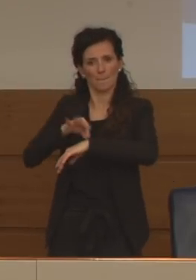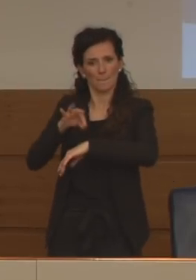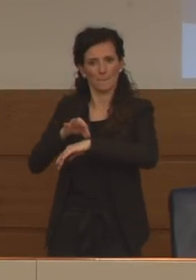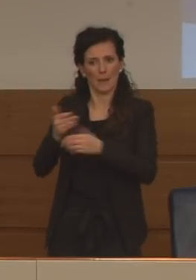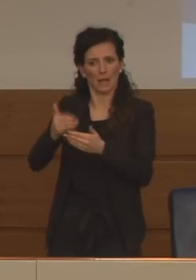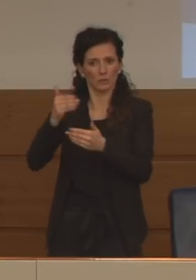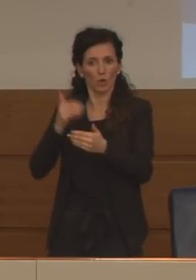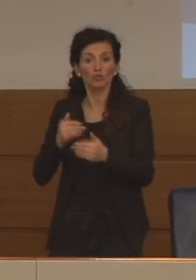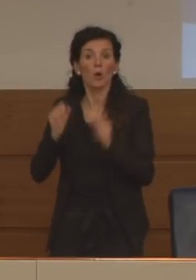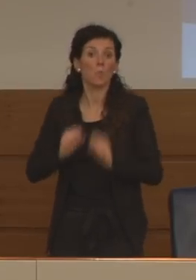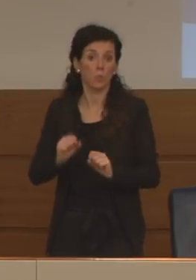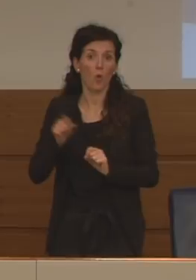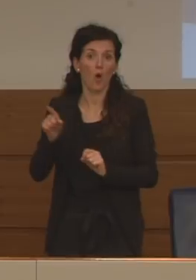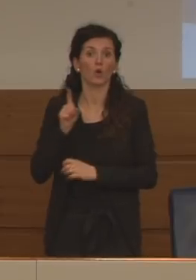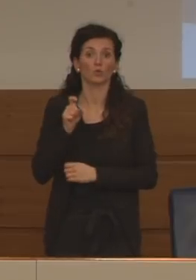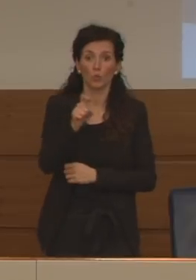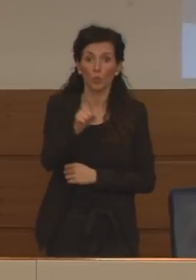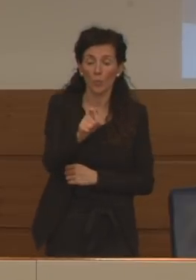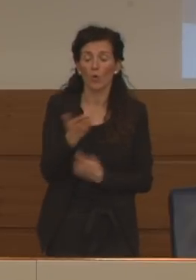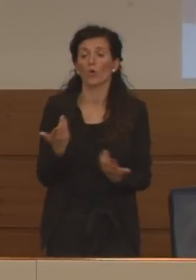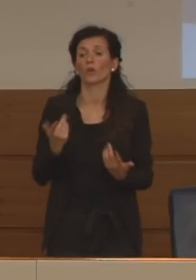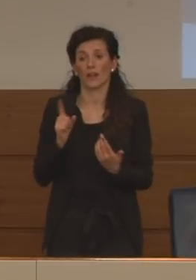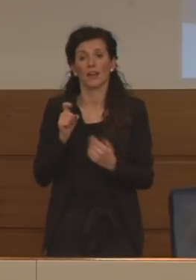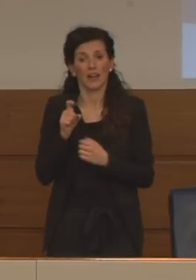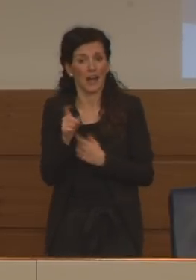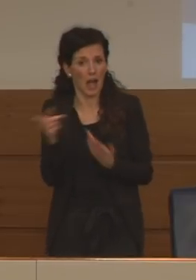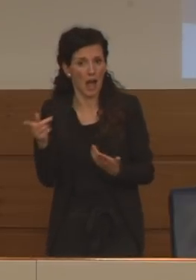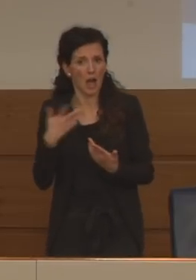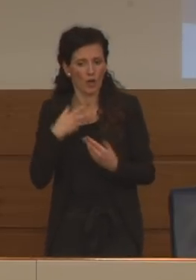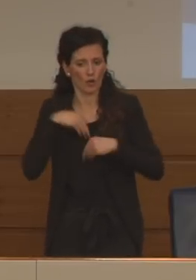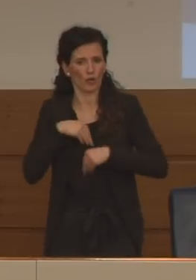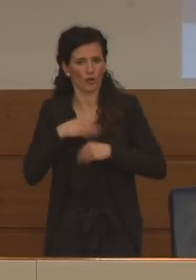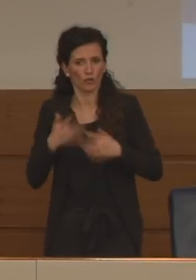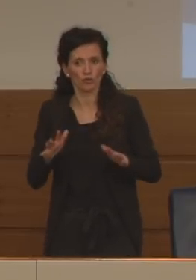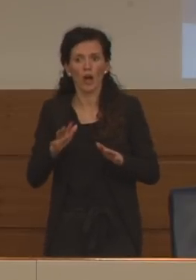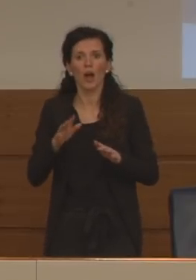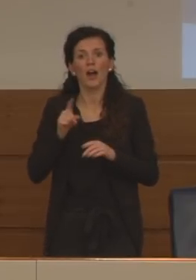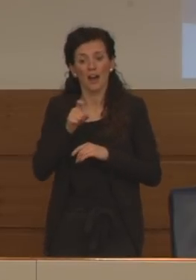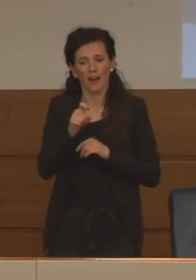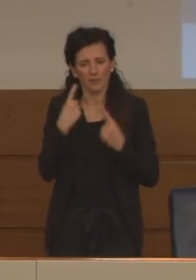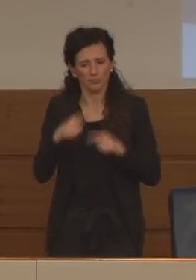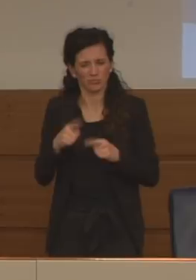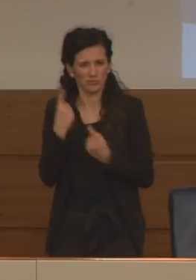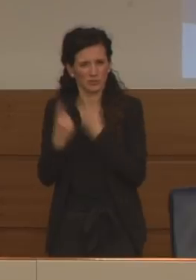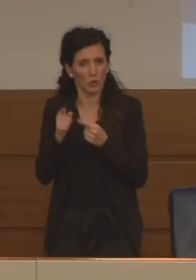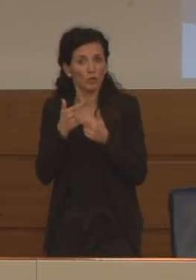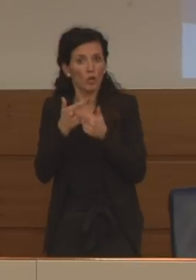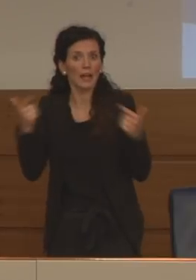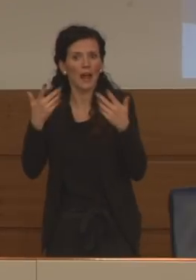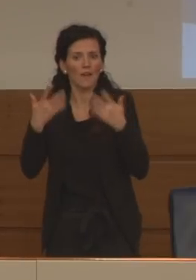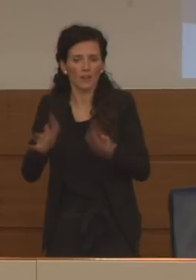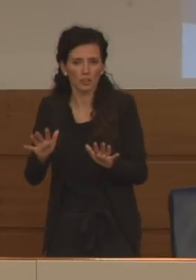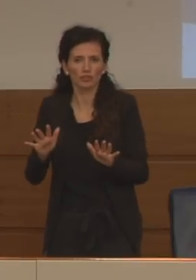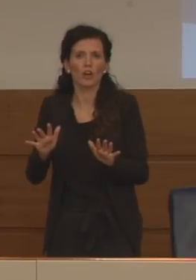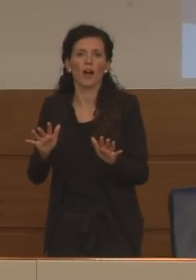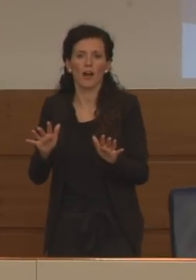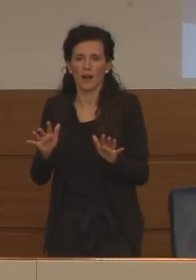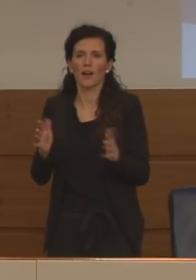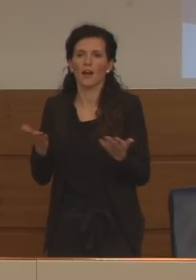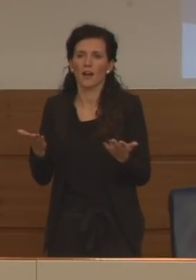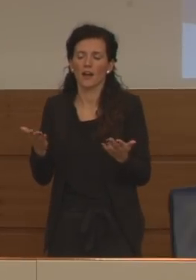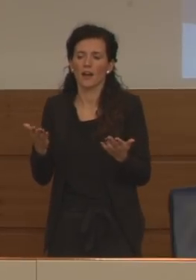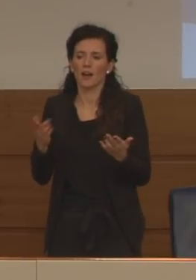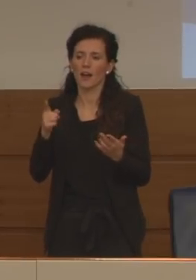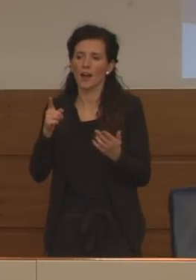portatori di tumore portatori di cancro già in fase terminale o che comunque avevano impegnati